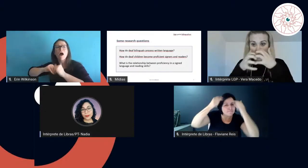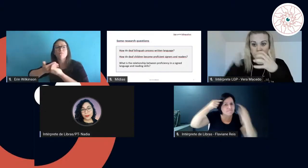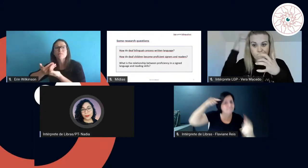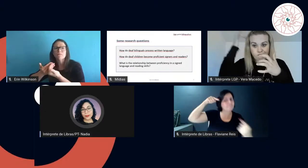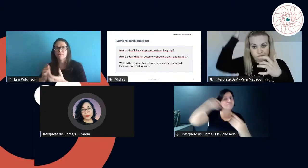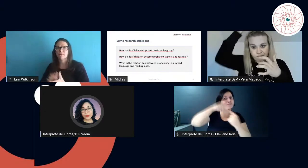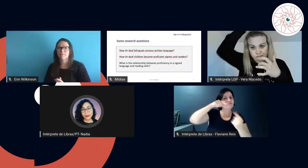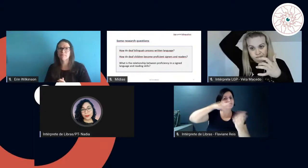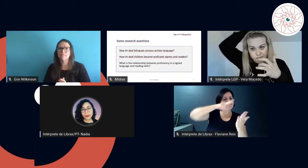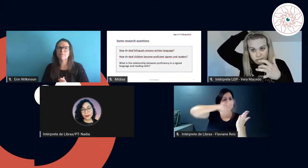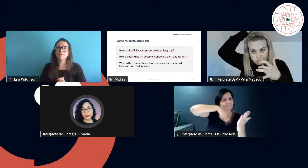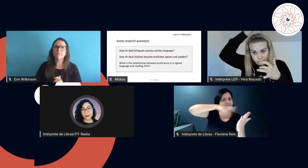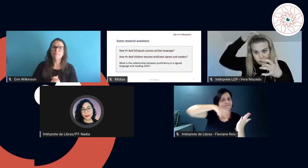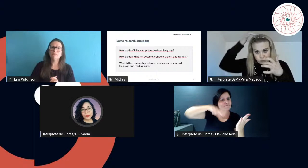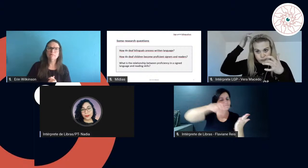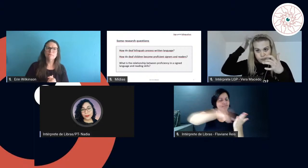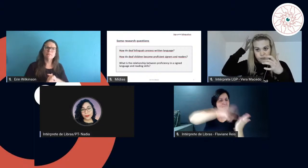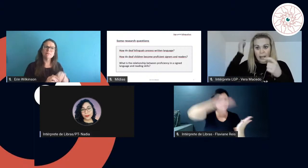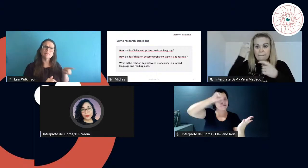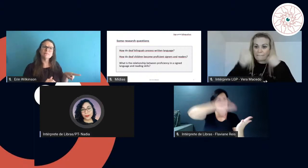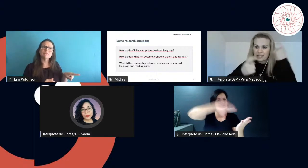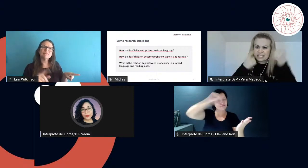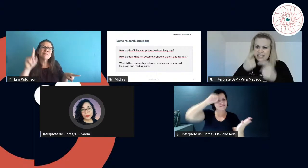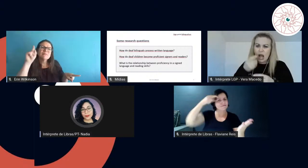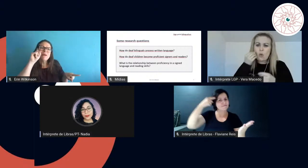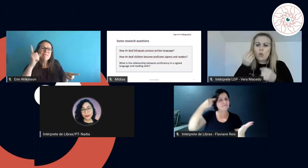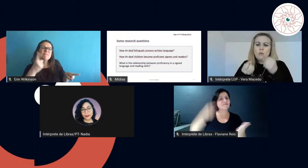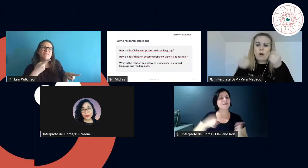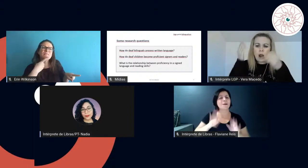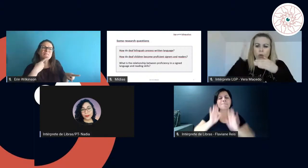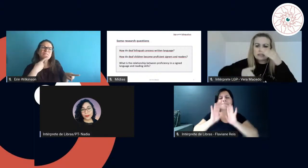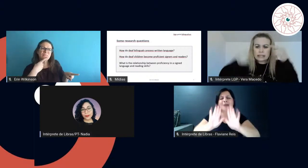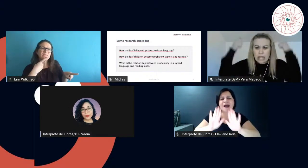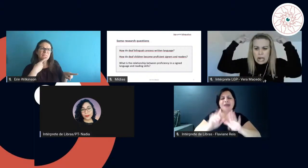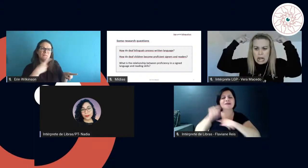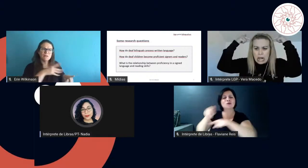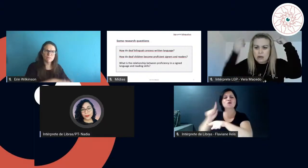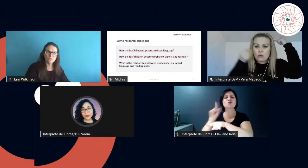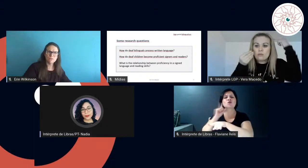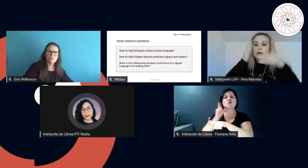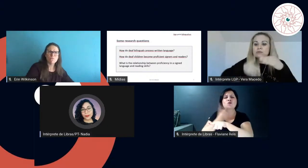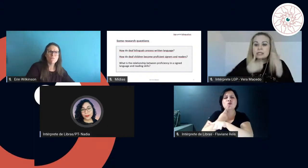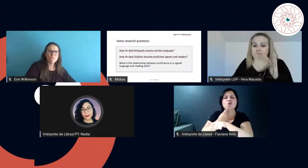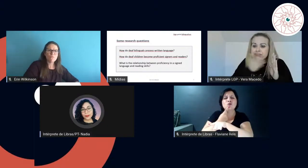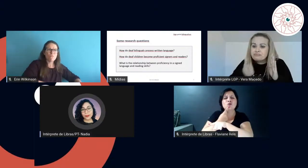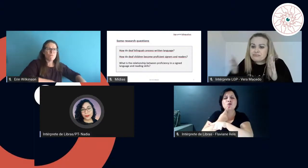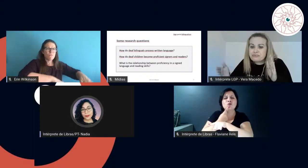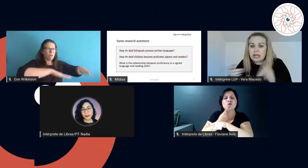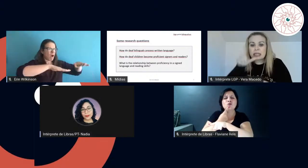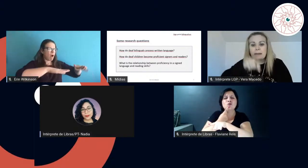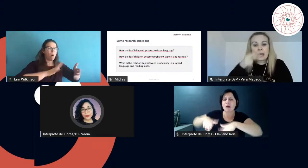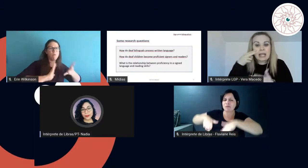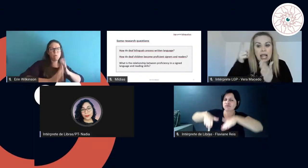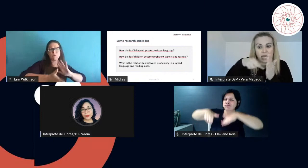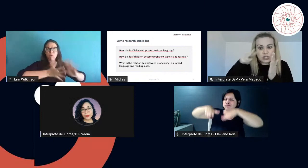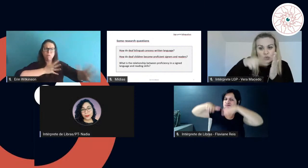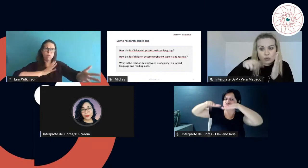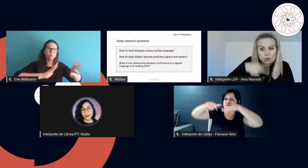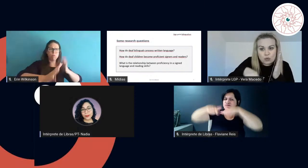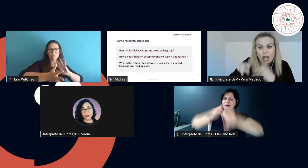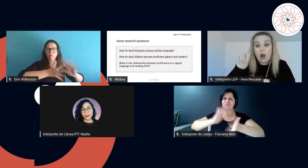pensar no processo cognitivo de aprendizagem e na leitura